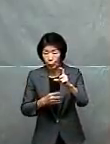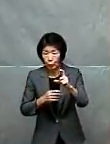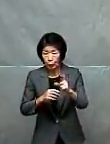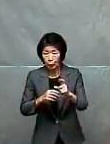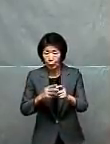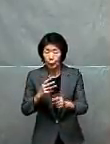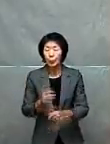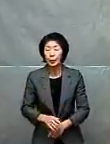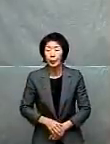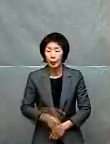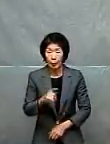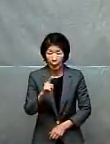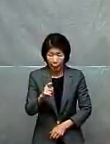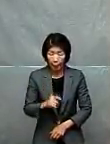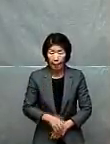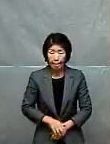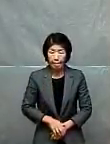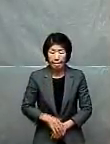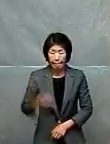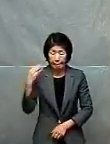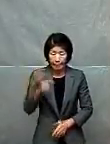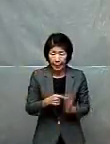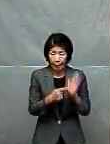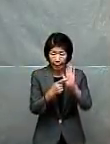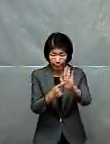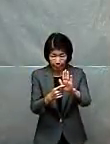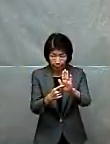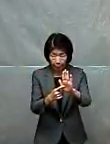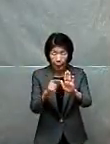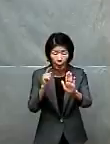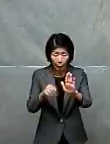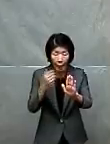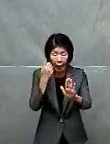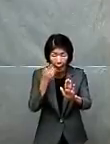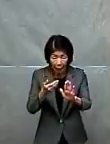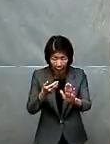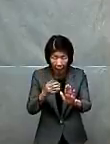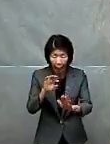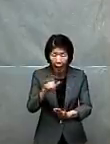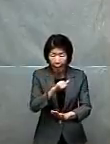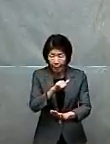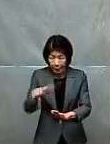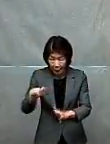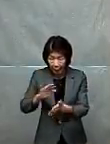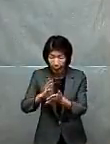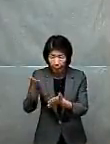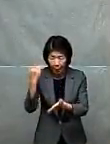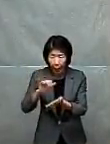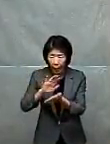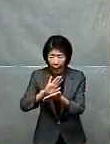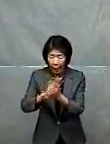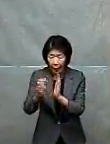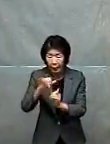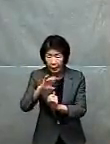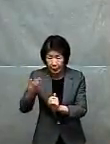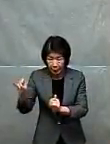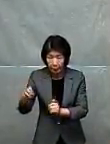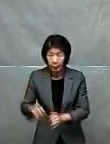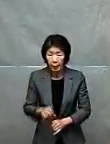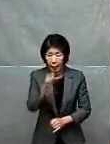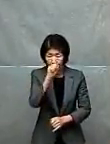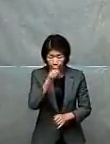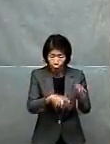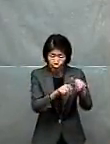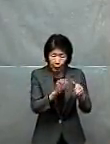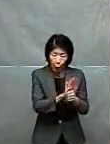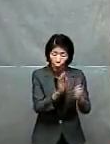はい、あくまでも主催者は安倍元前県議になるので、 はい、 安倍、吉村後援会